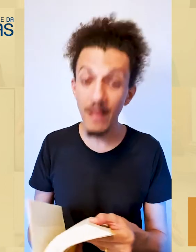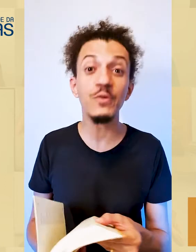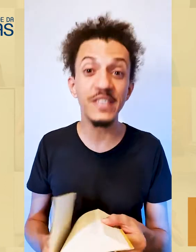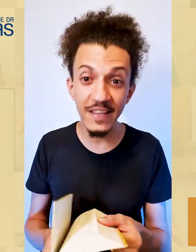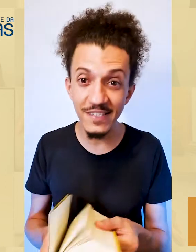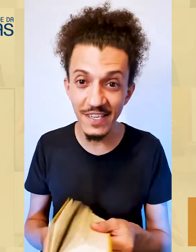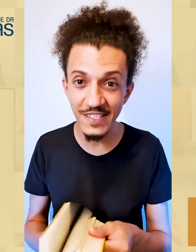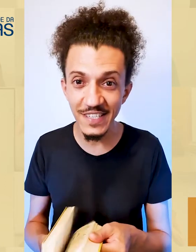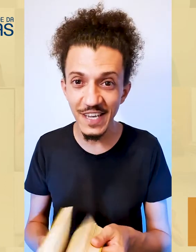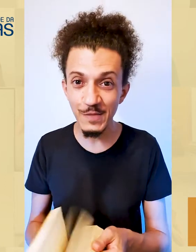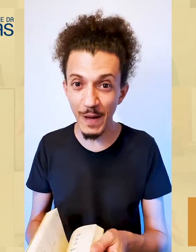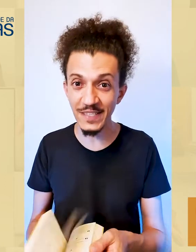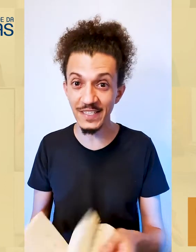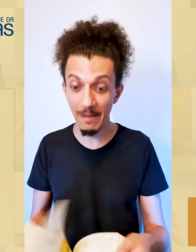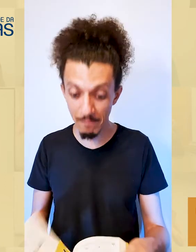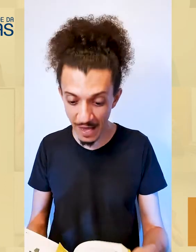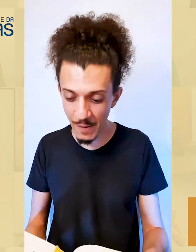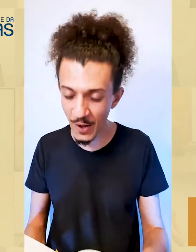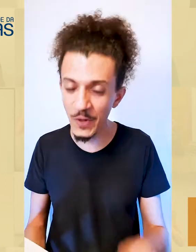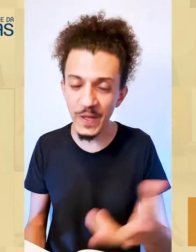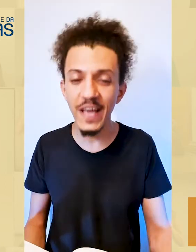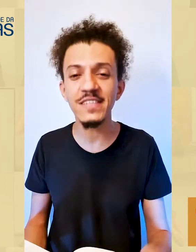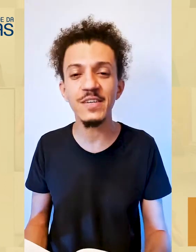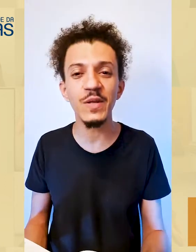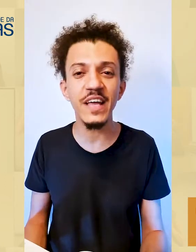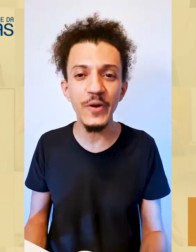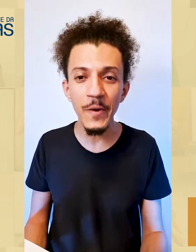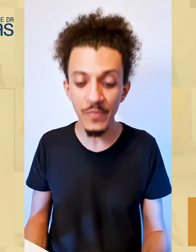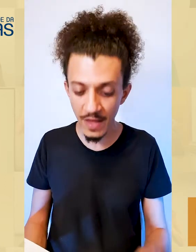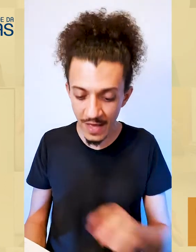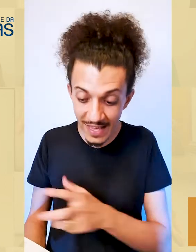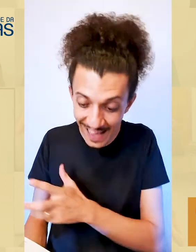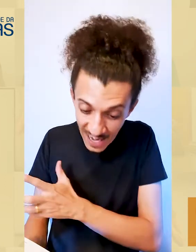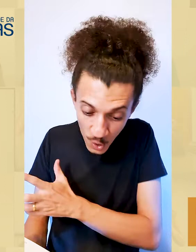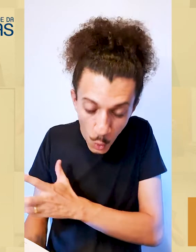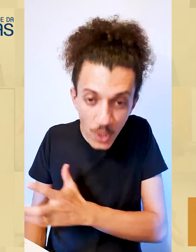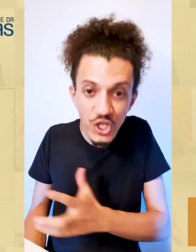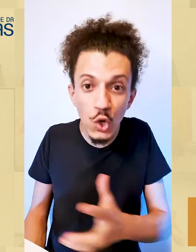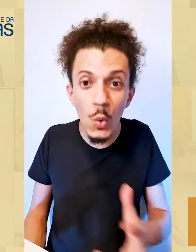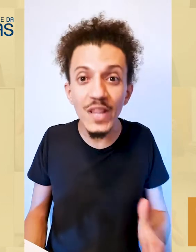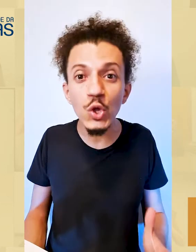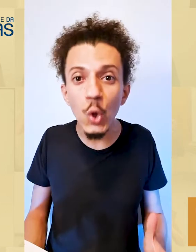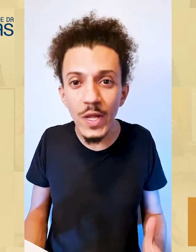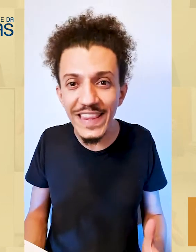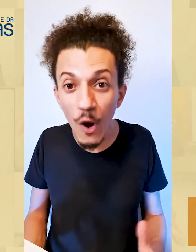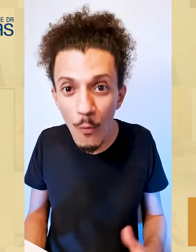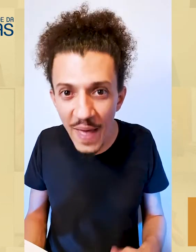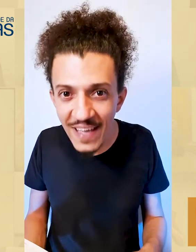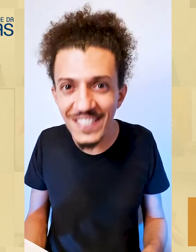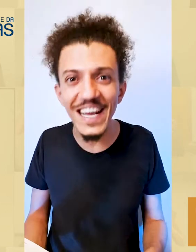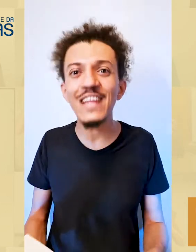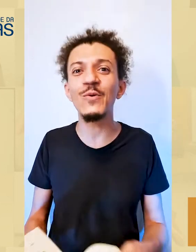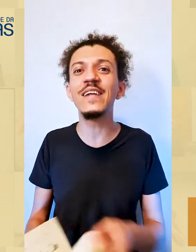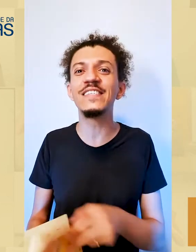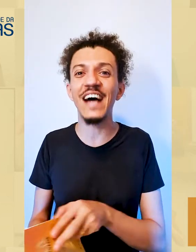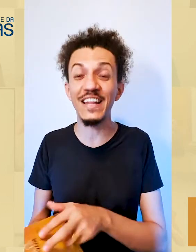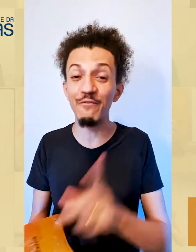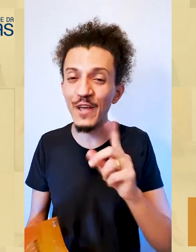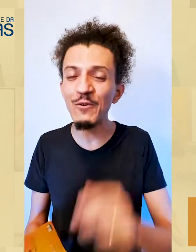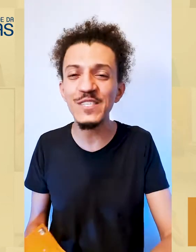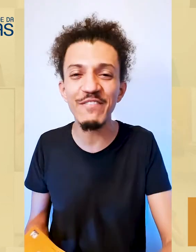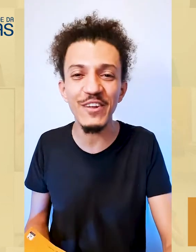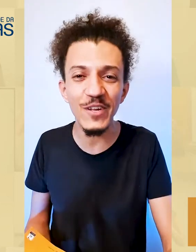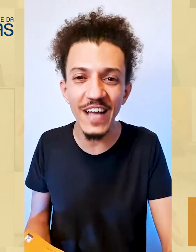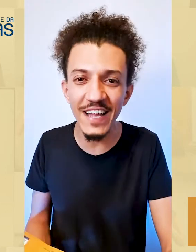tem 416 páginas, está bem maior do que a edição anterior. E ela continua totalmente atualizada.